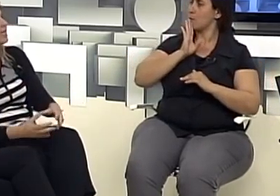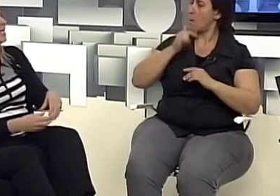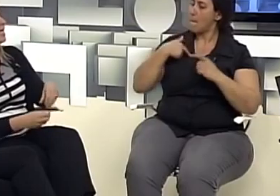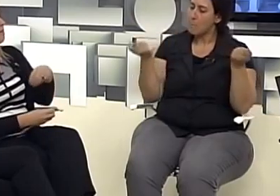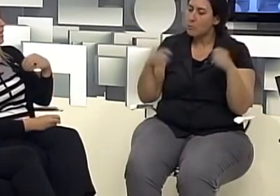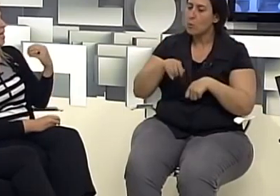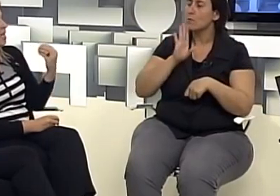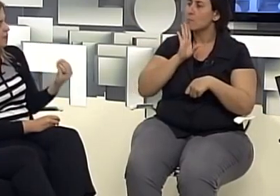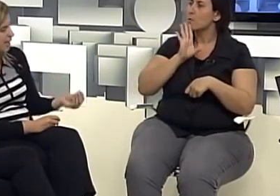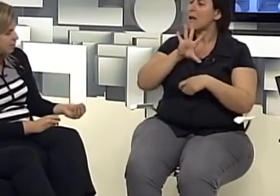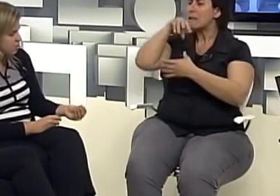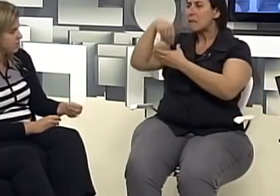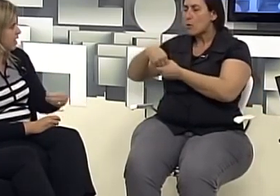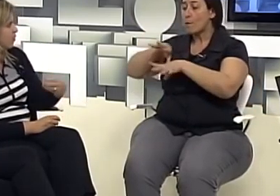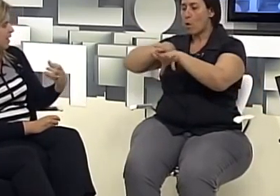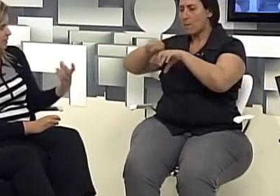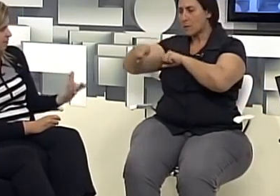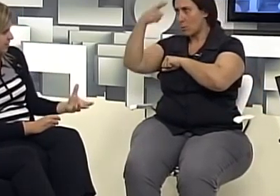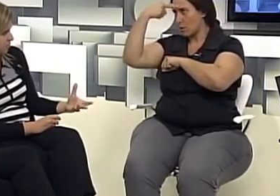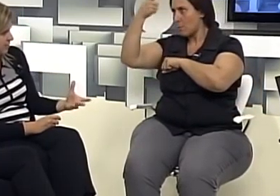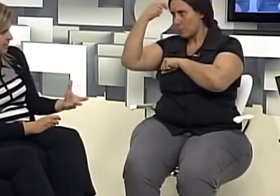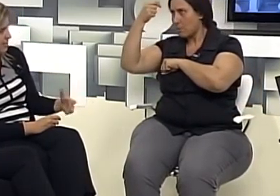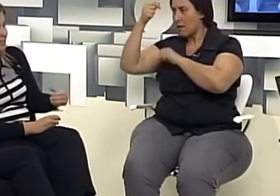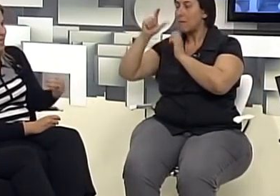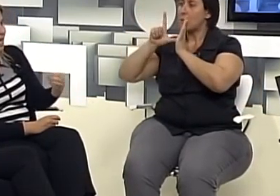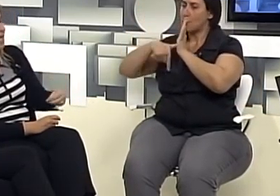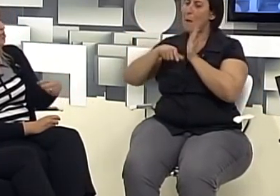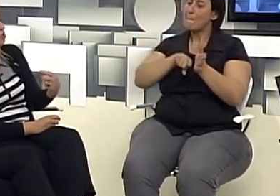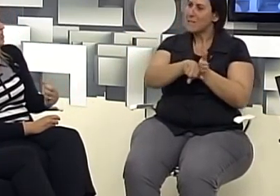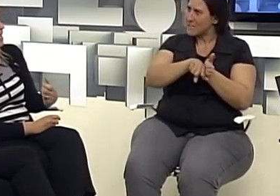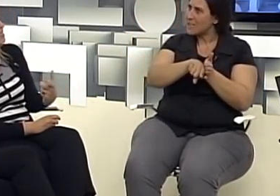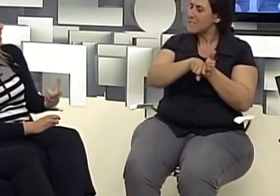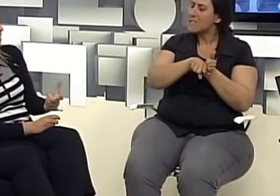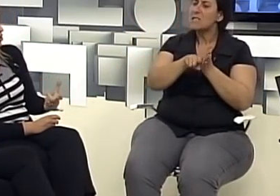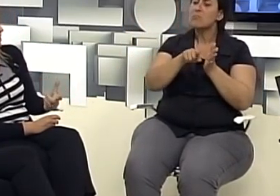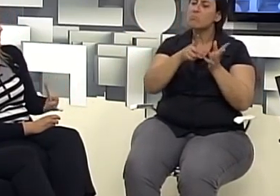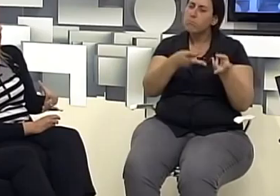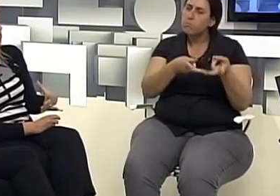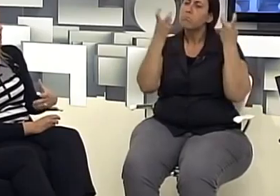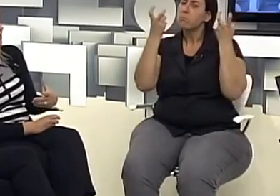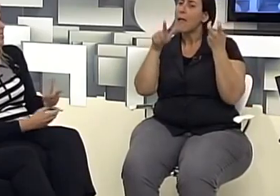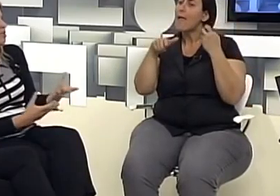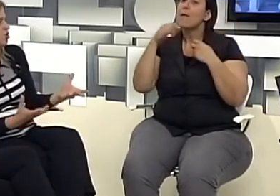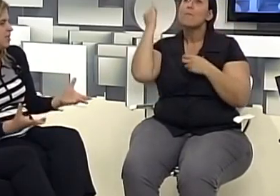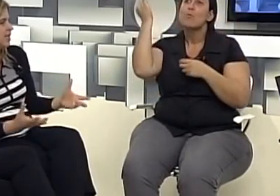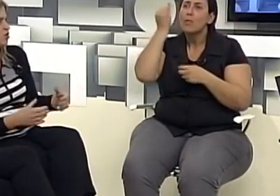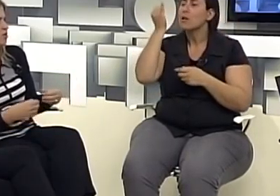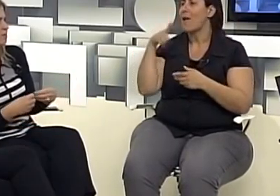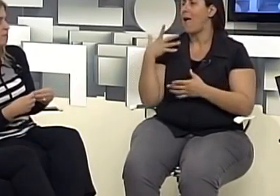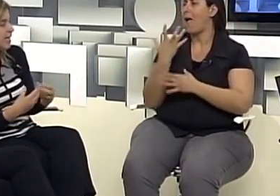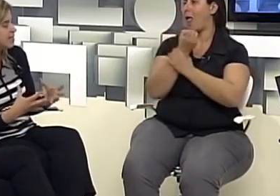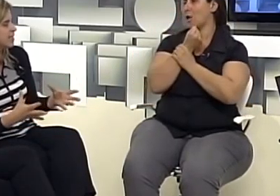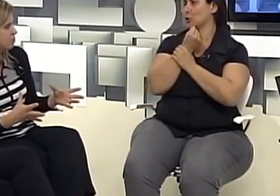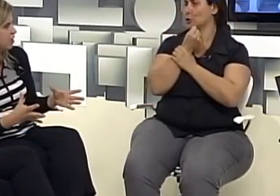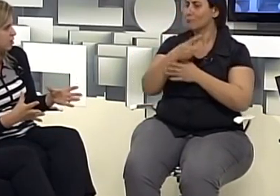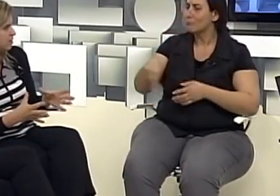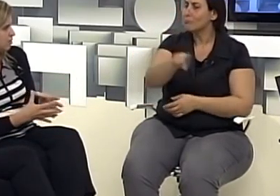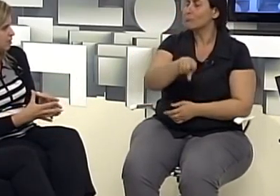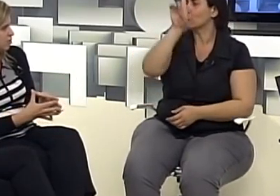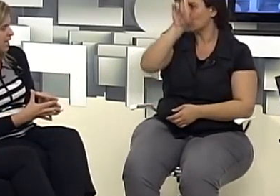formação acadêmica, pela discussão através das pesquisas, é dessa garantia. Então, nesse dia que a gente pensa